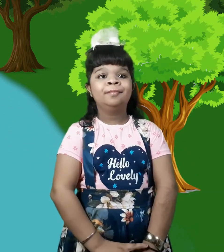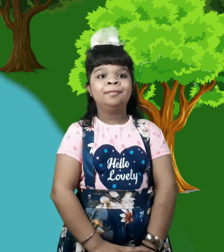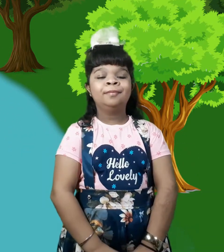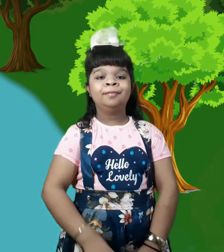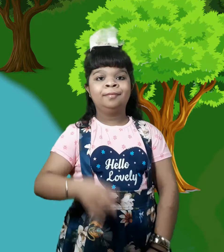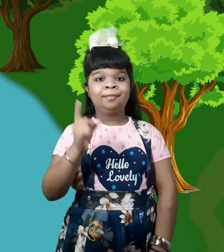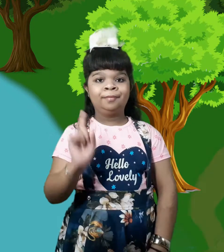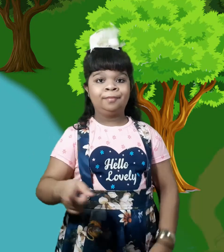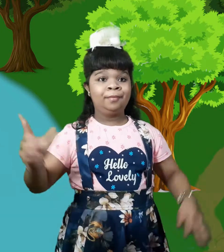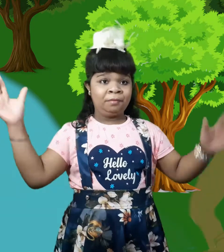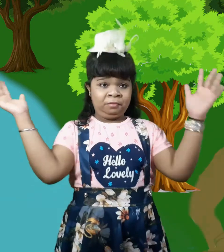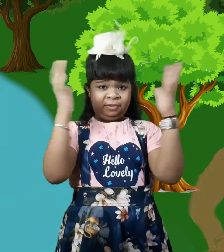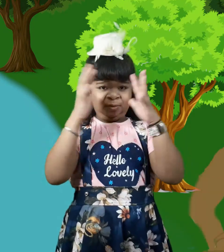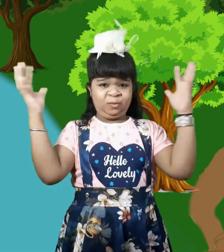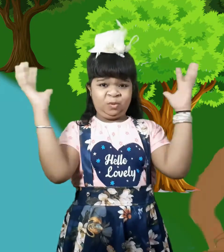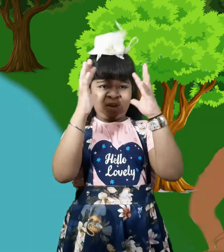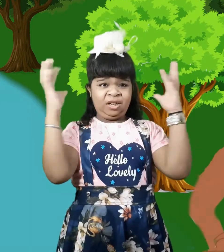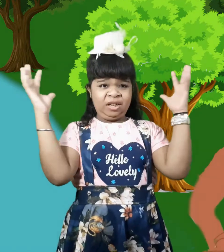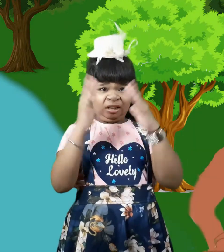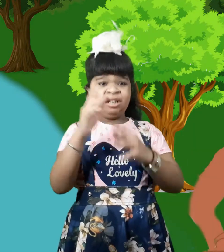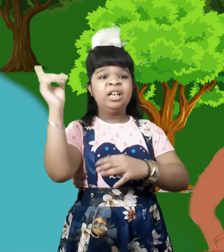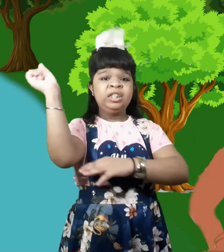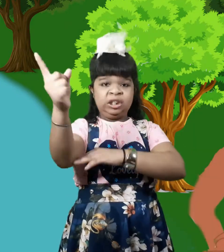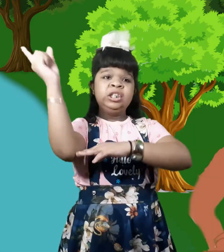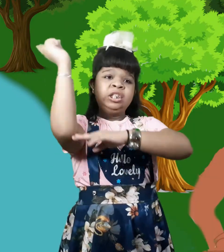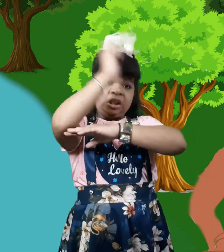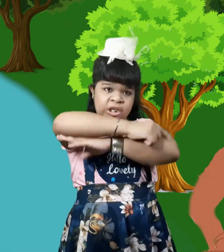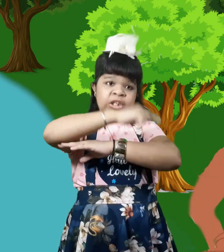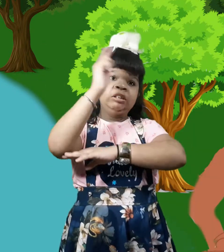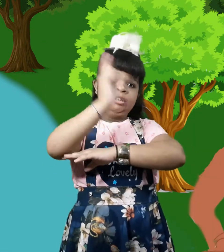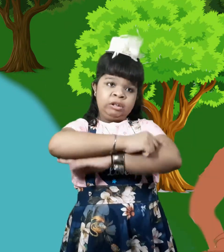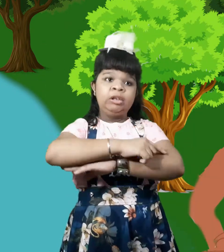एक गांव में एक लक्कड़हारा रहता था।